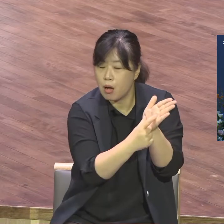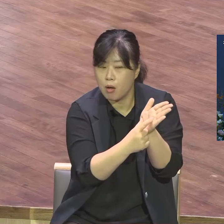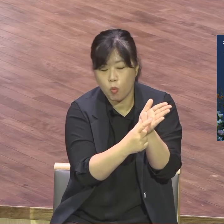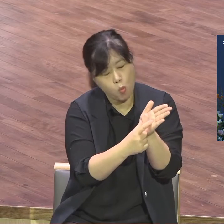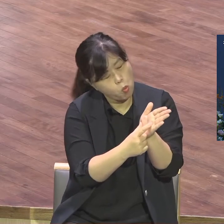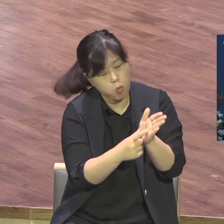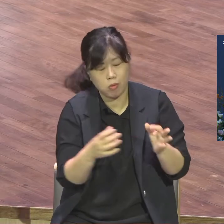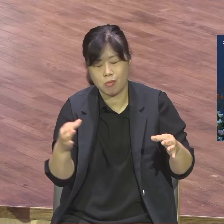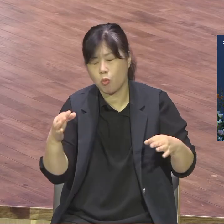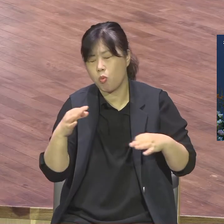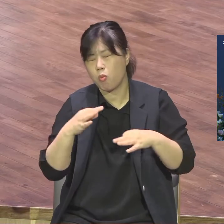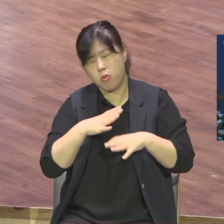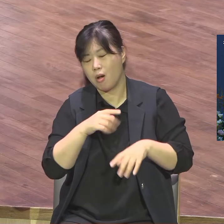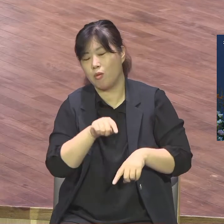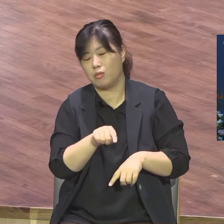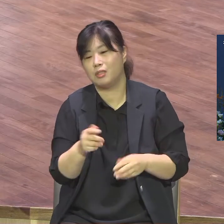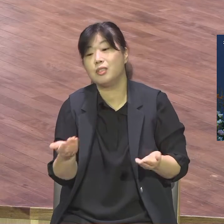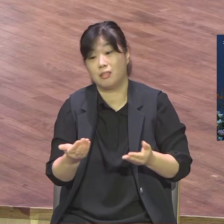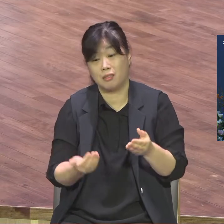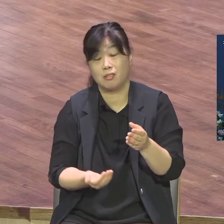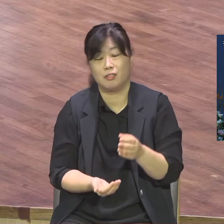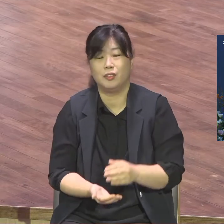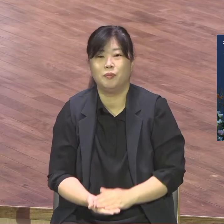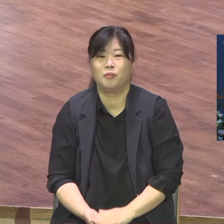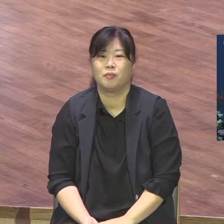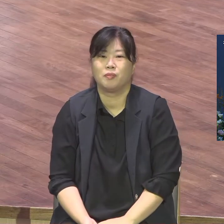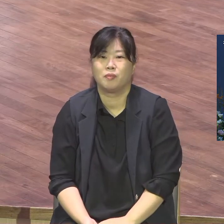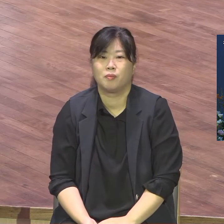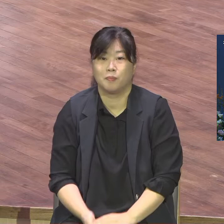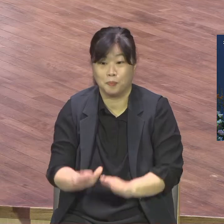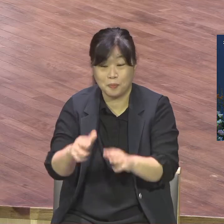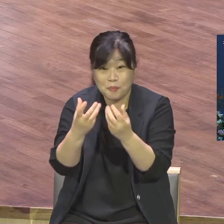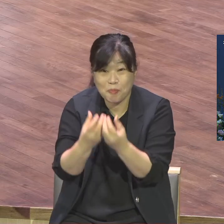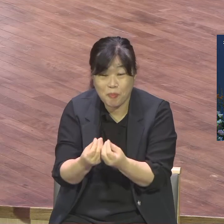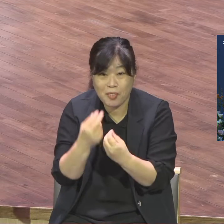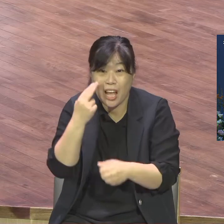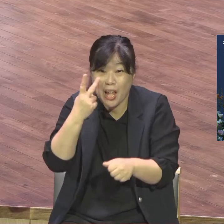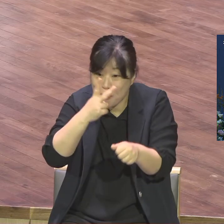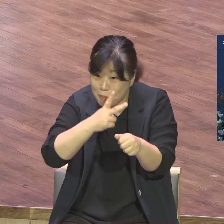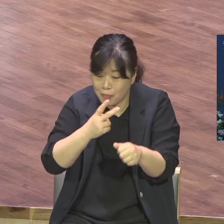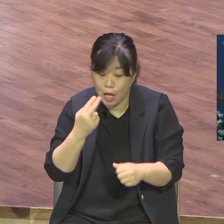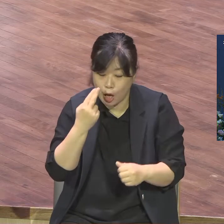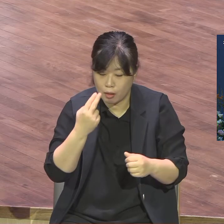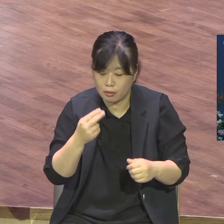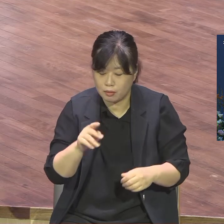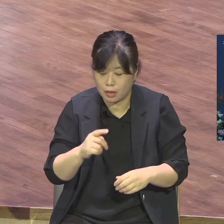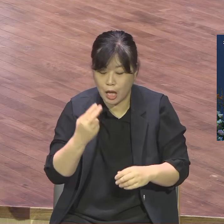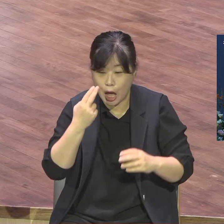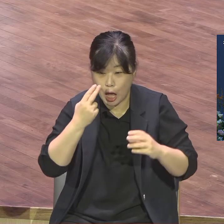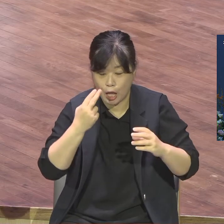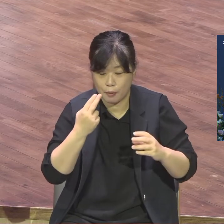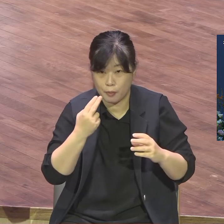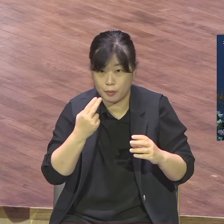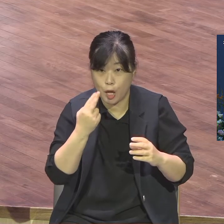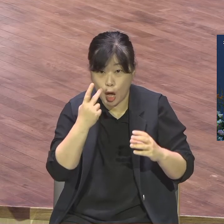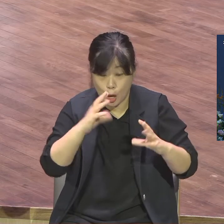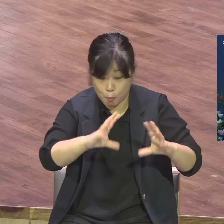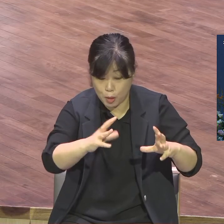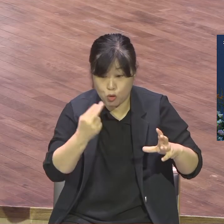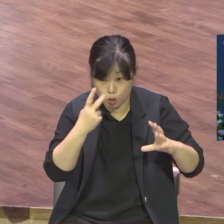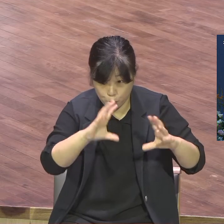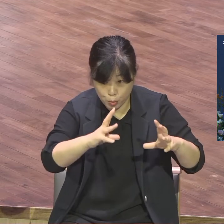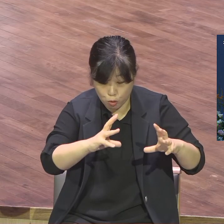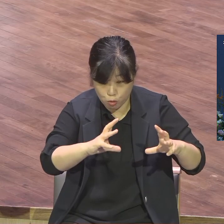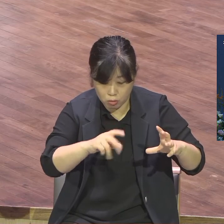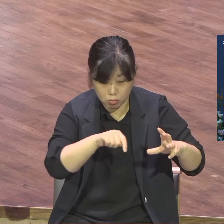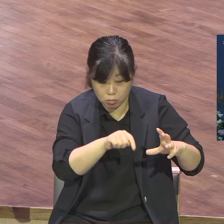파격적이에요. 여자, 미국만 해도요 미국이 어떤 나라입니까? 여자 투표 권준지가 얼마 안